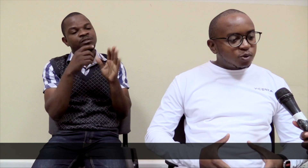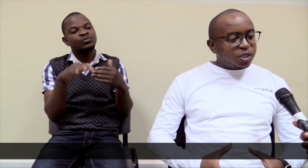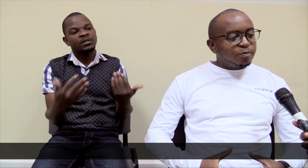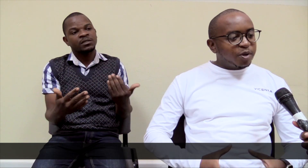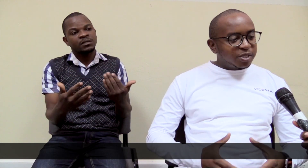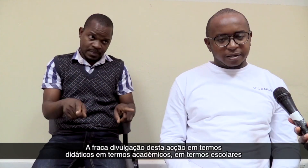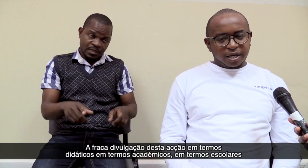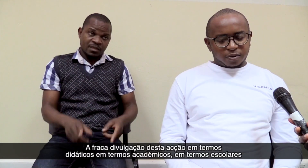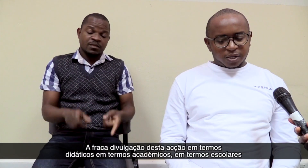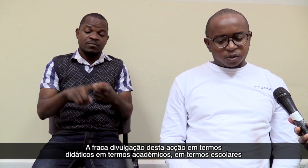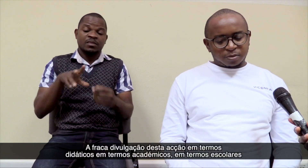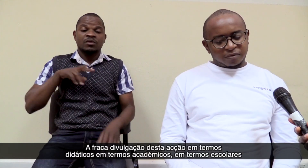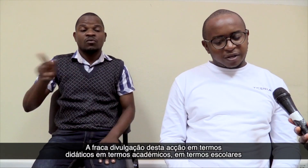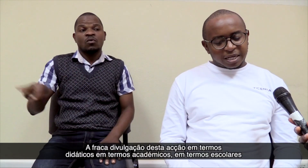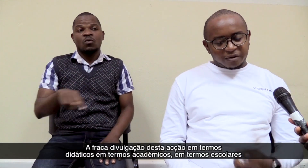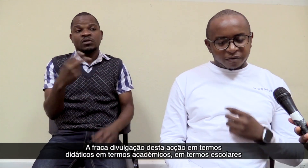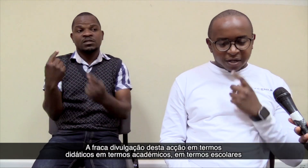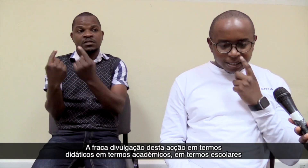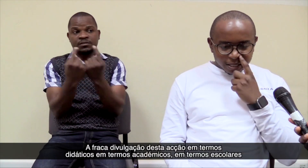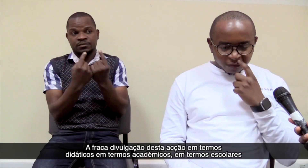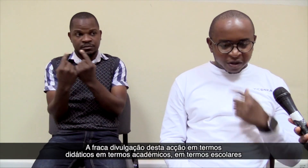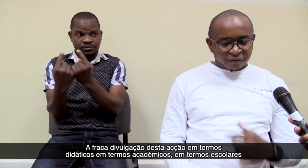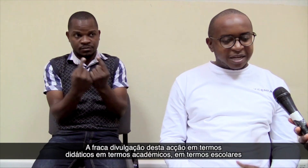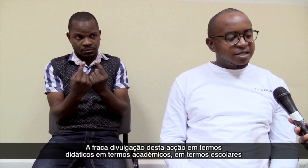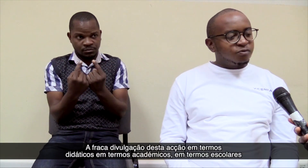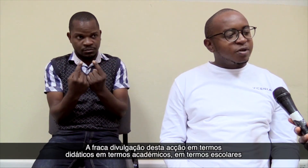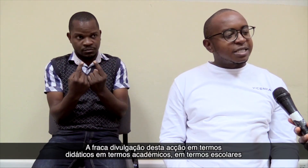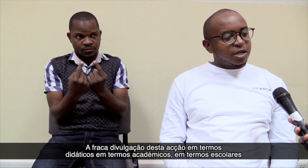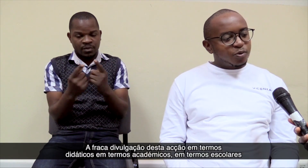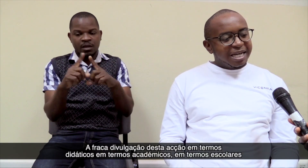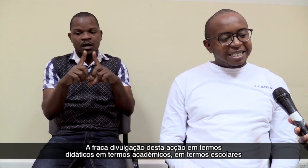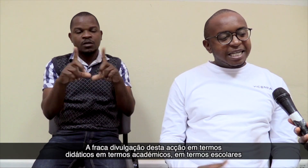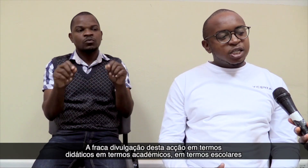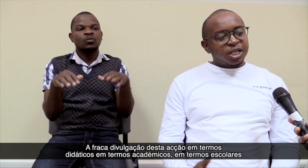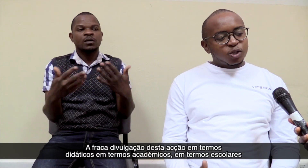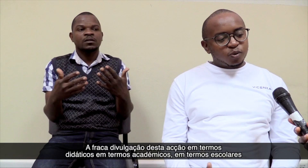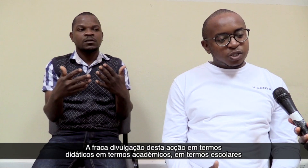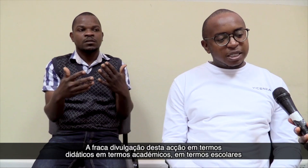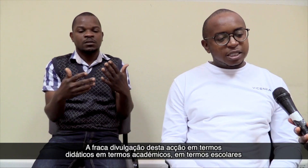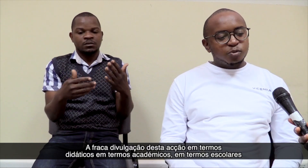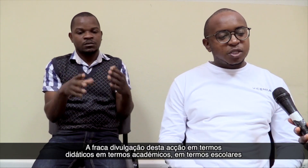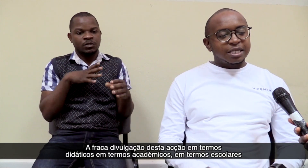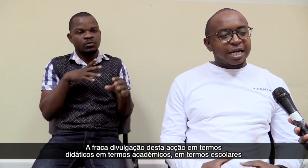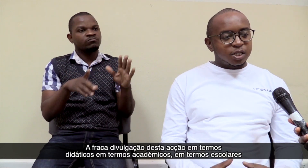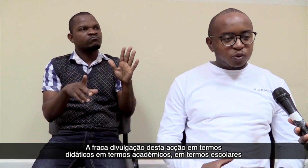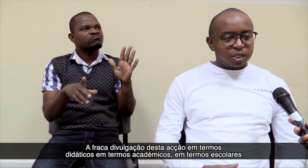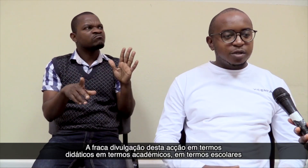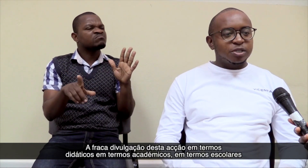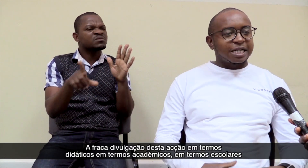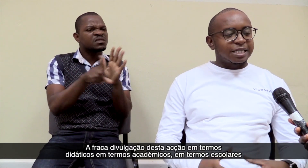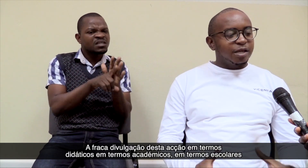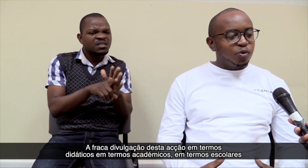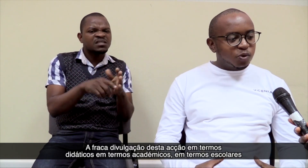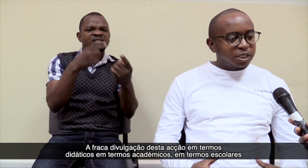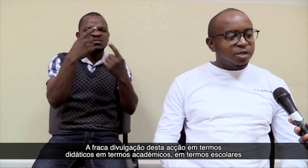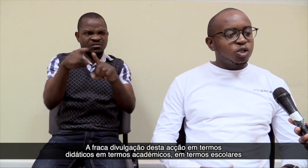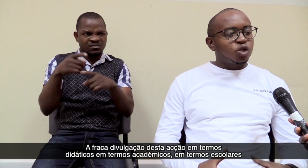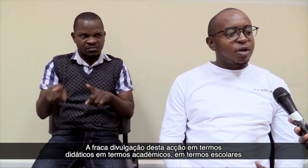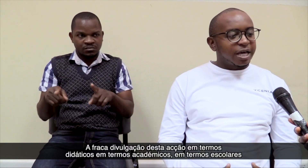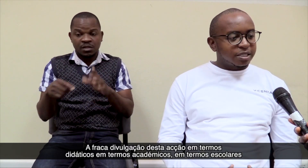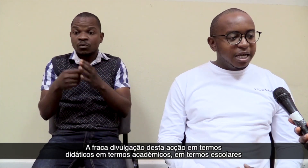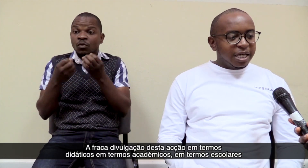casos, a imagem do menor? Na nova lei, ela já vem bem explícito que, de facto, aquele